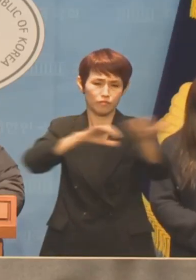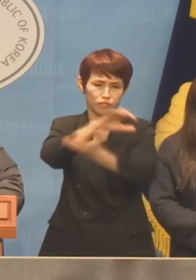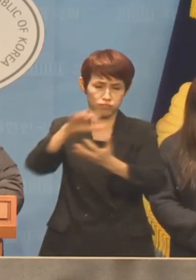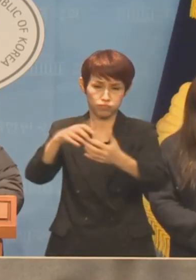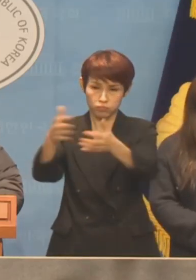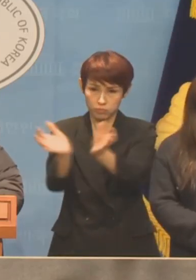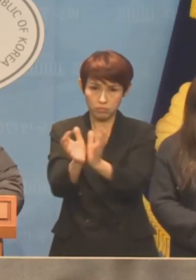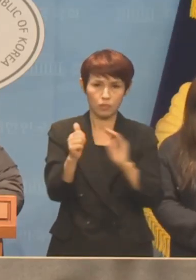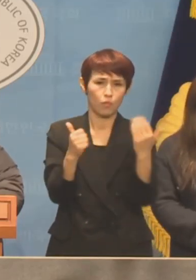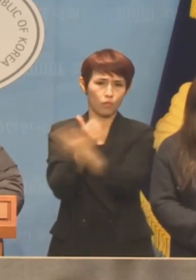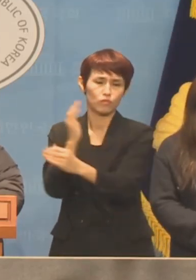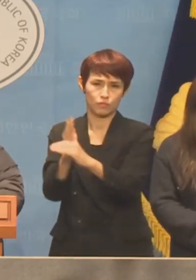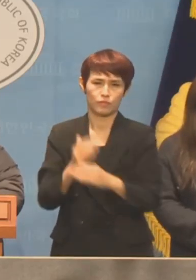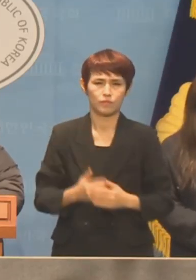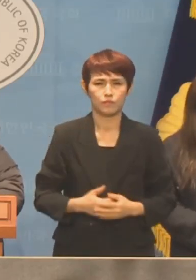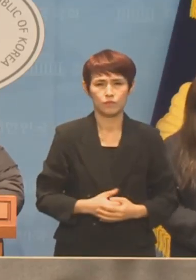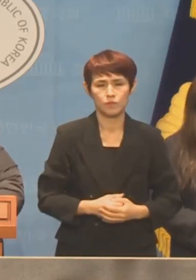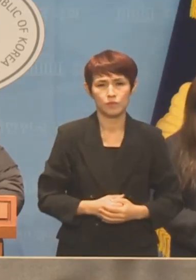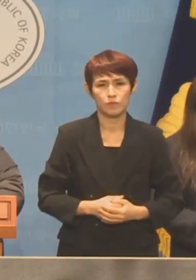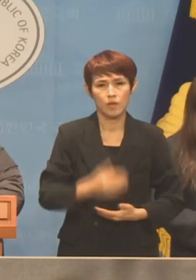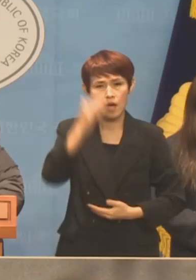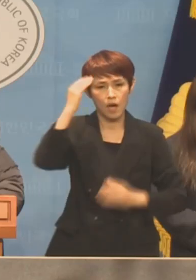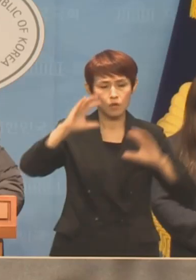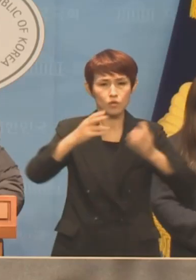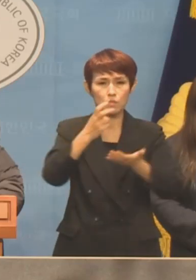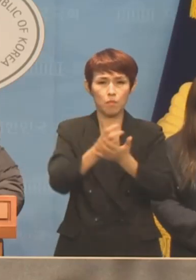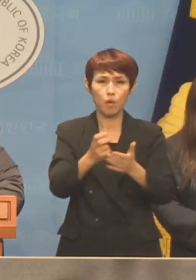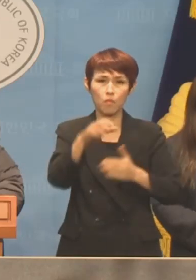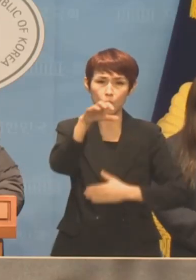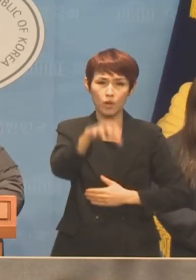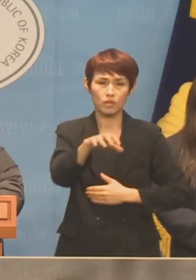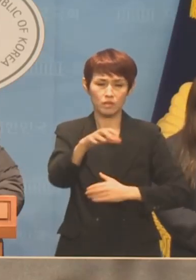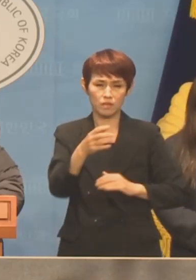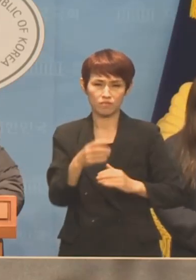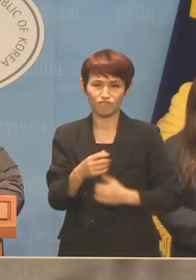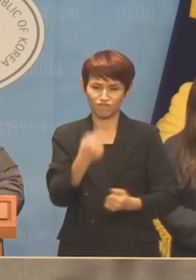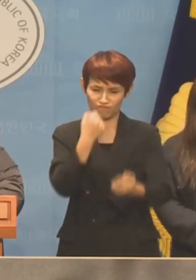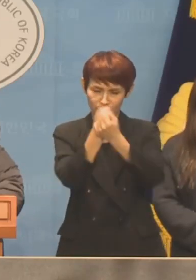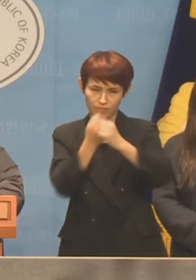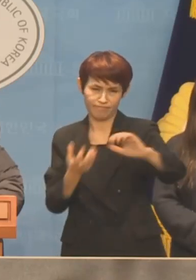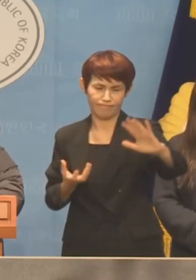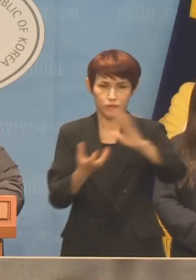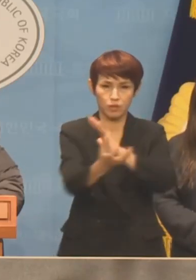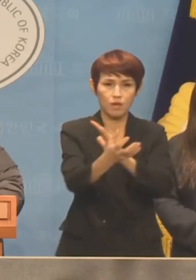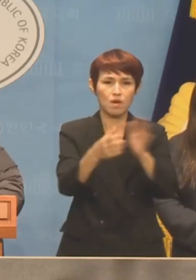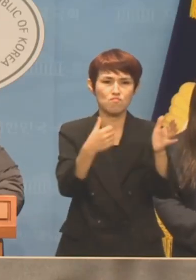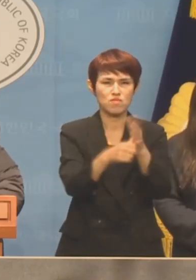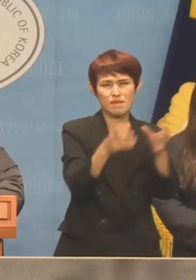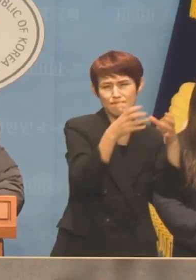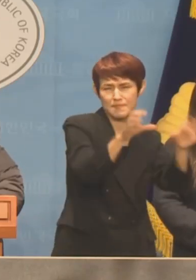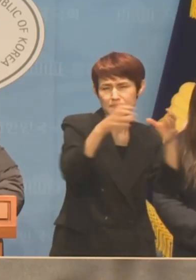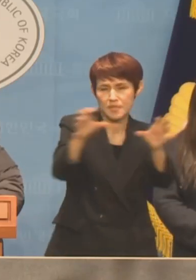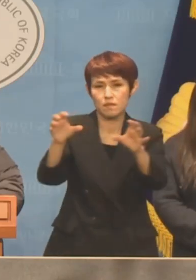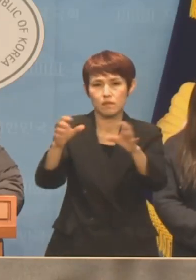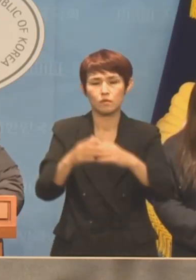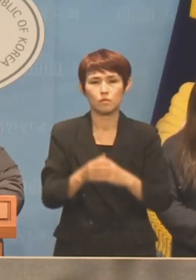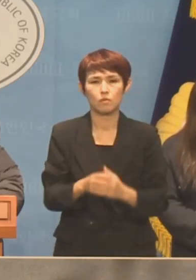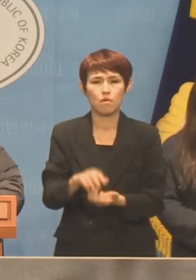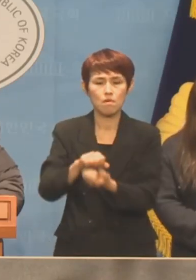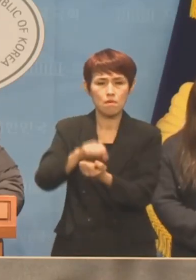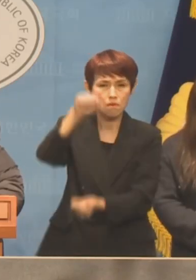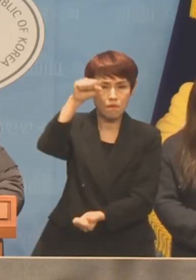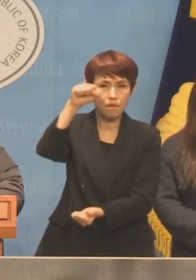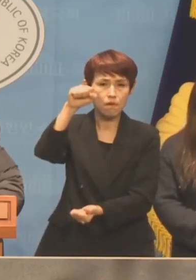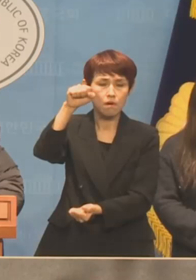있습니다. 심지어는 대한민국 법원을 무력으로 침탈하고 법원 내 기물을 파손하고 영장판사의